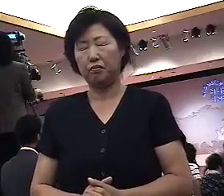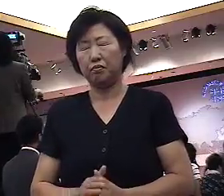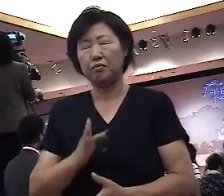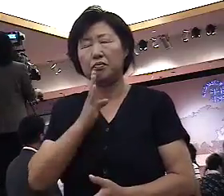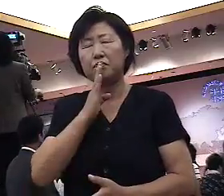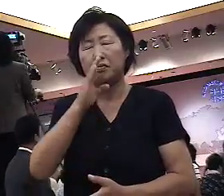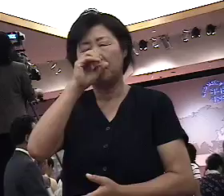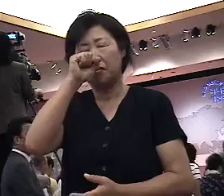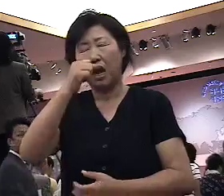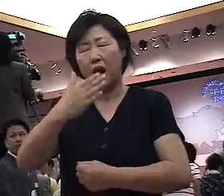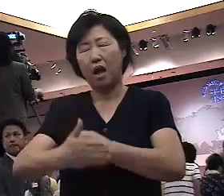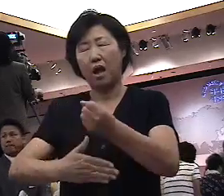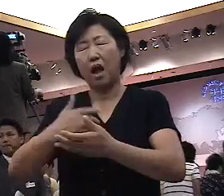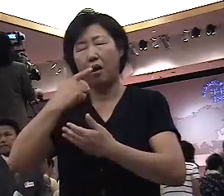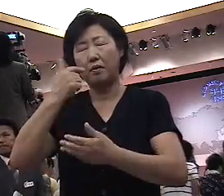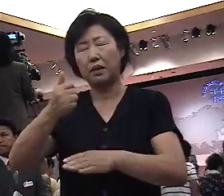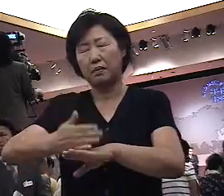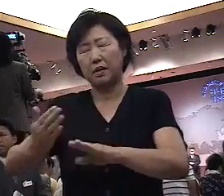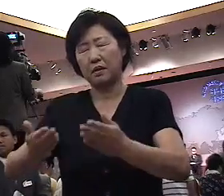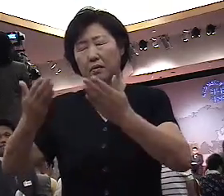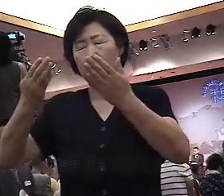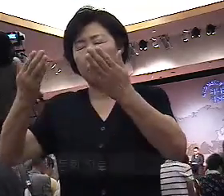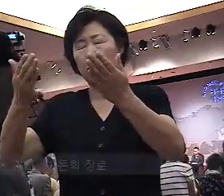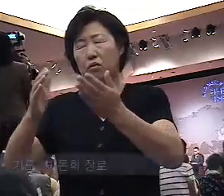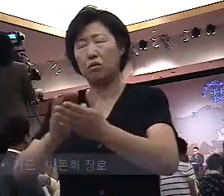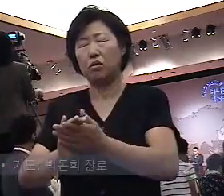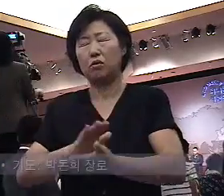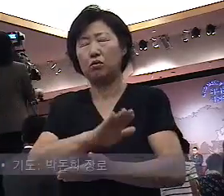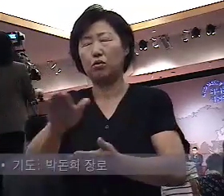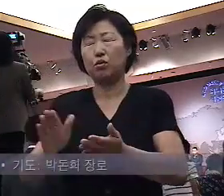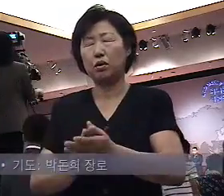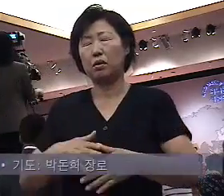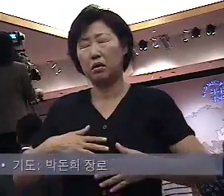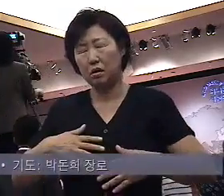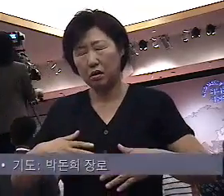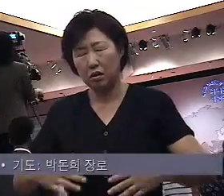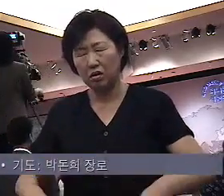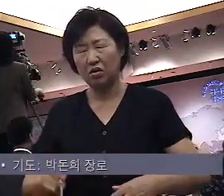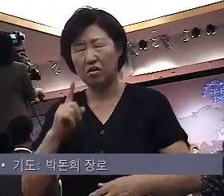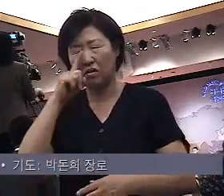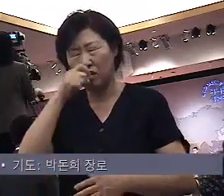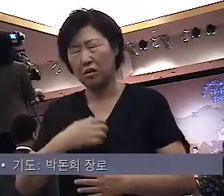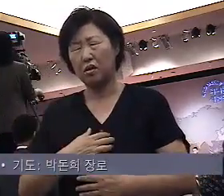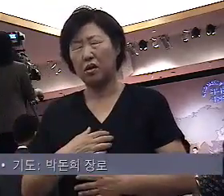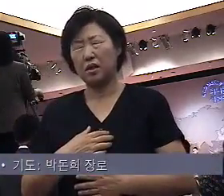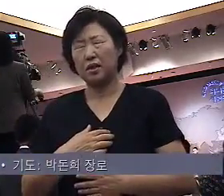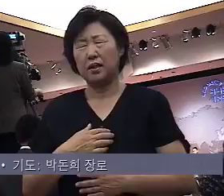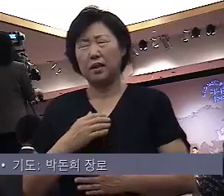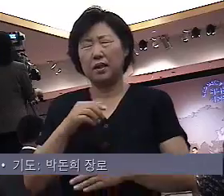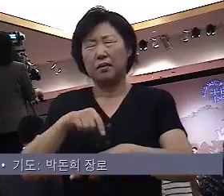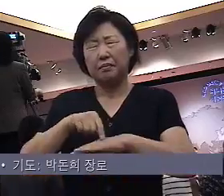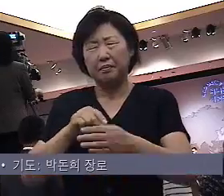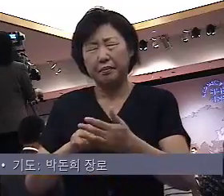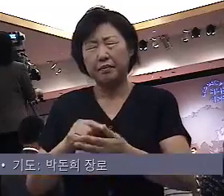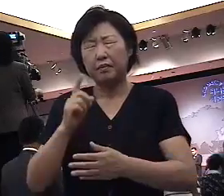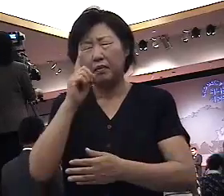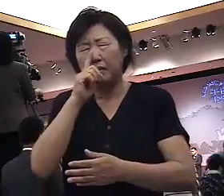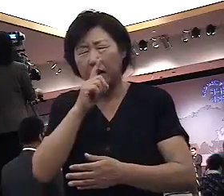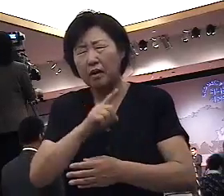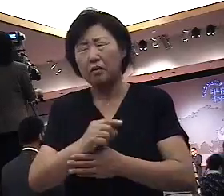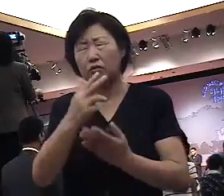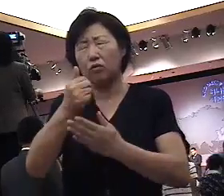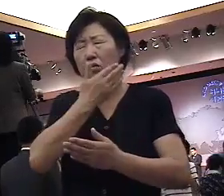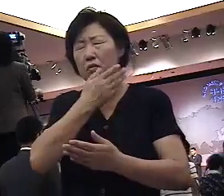참 좋으신 하나님 아버지 감사드립니다. 우리들의 약하고 추하고 상처받은 심령들을 주님의